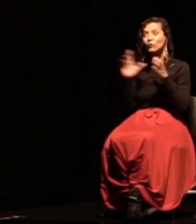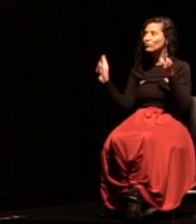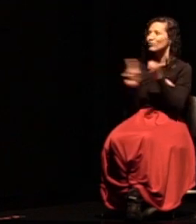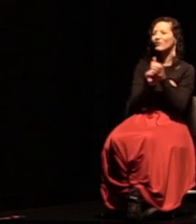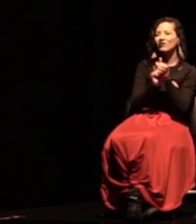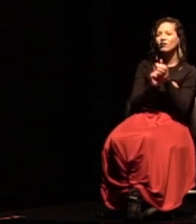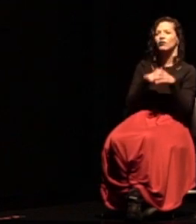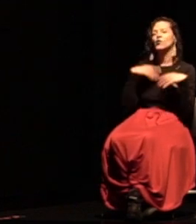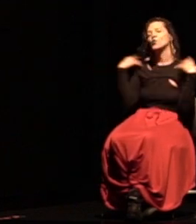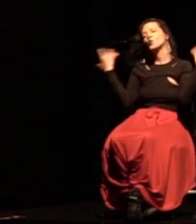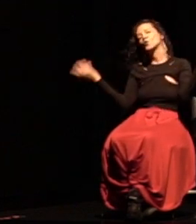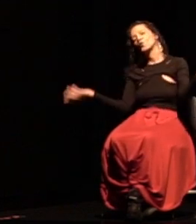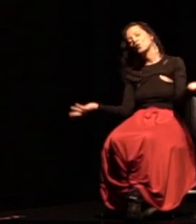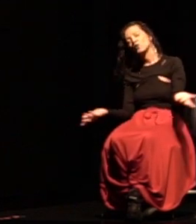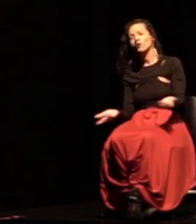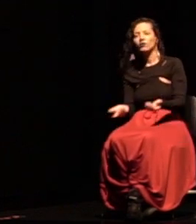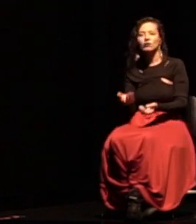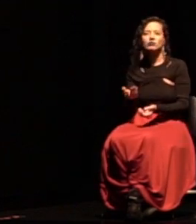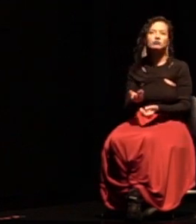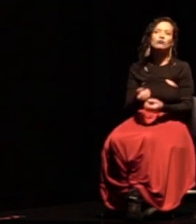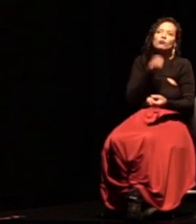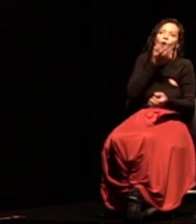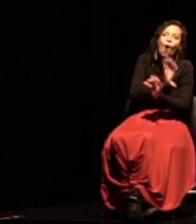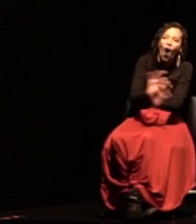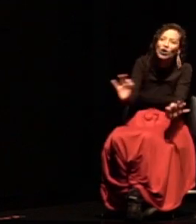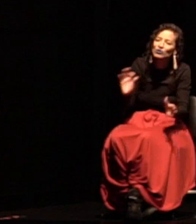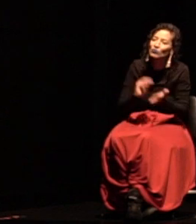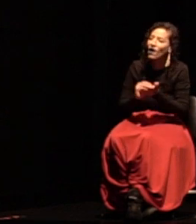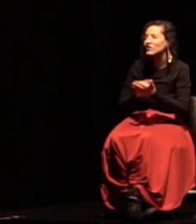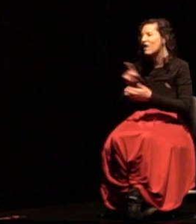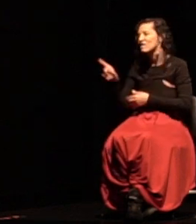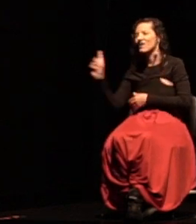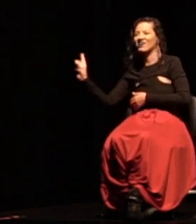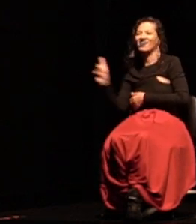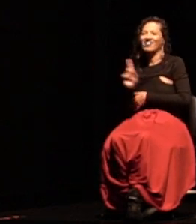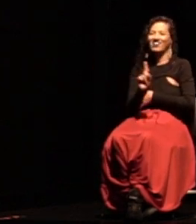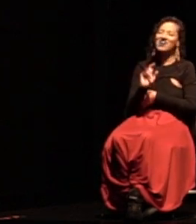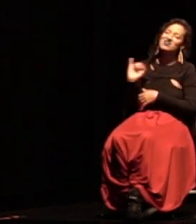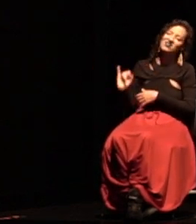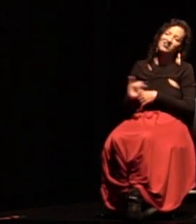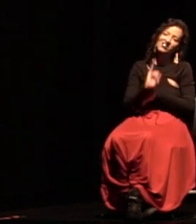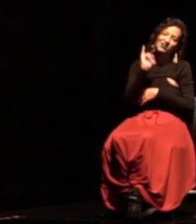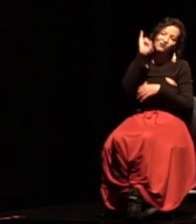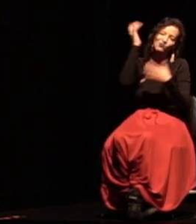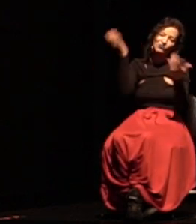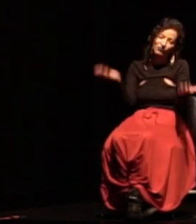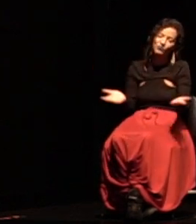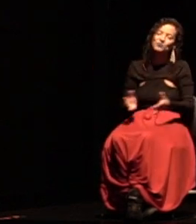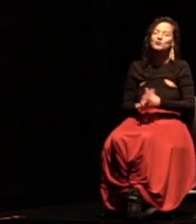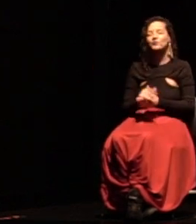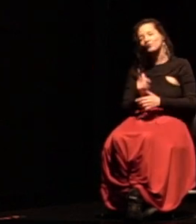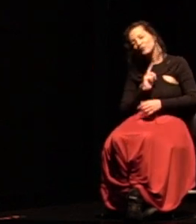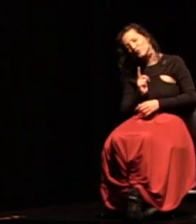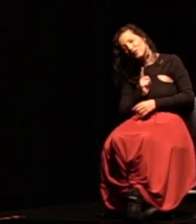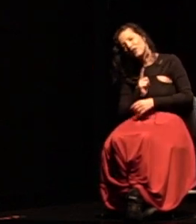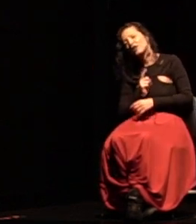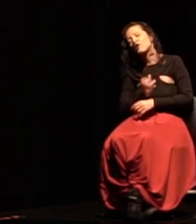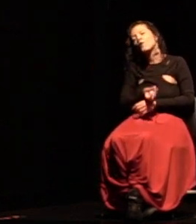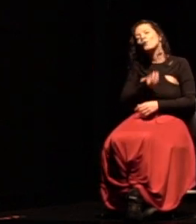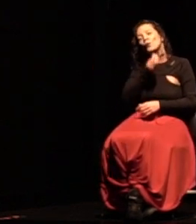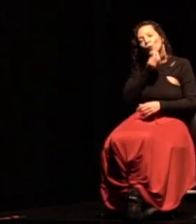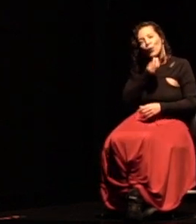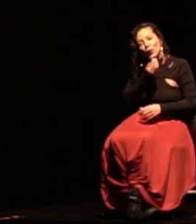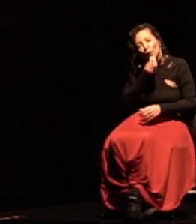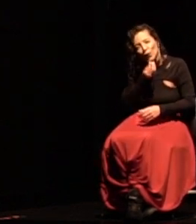bom, estava faltando. Então, isso é importante. Então, se mantém na medida da